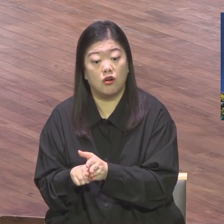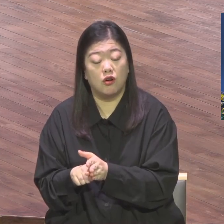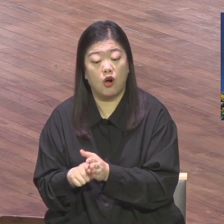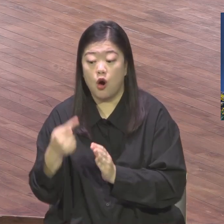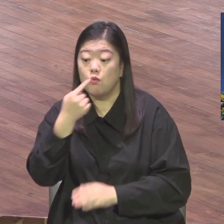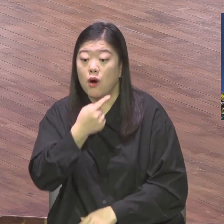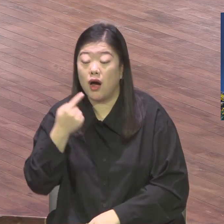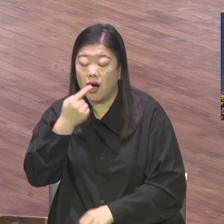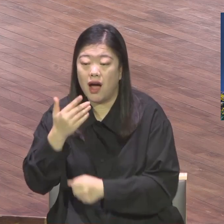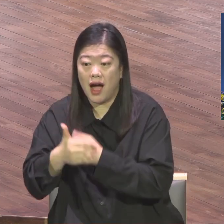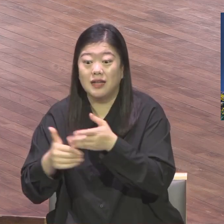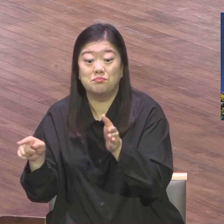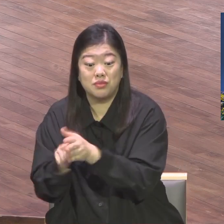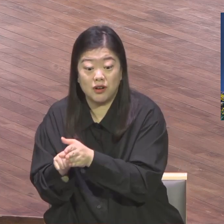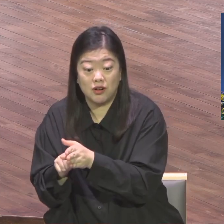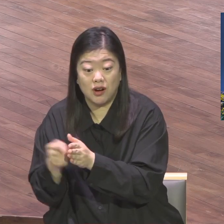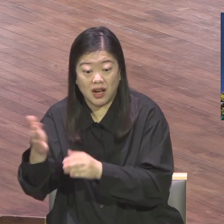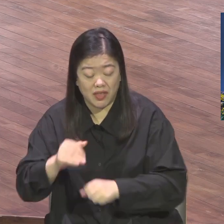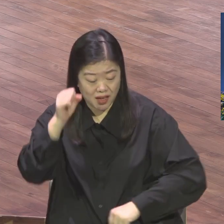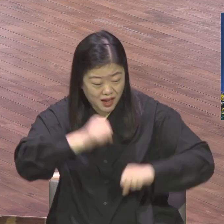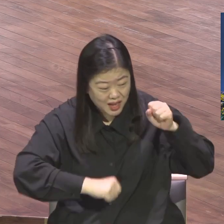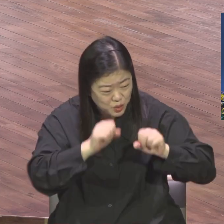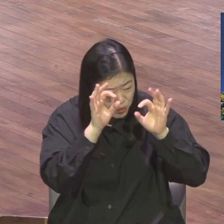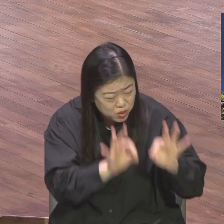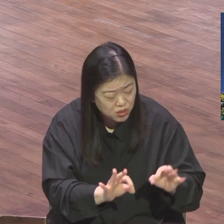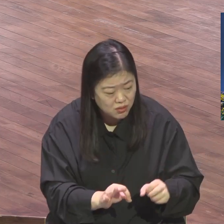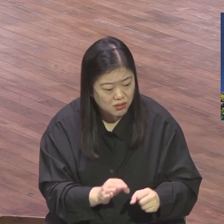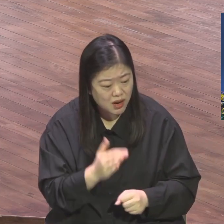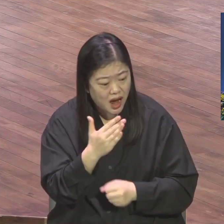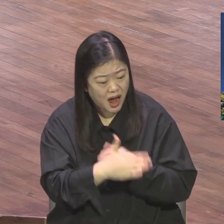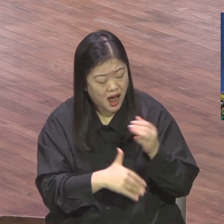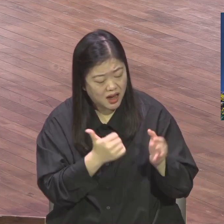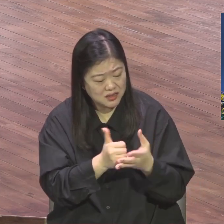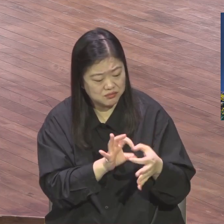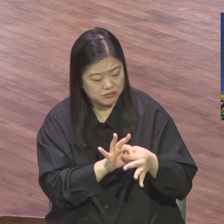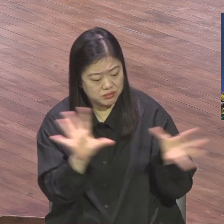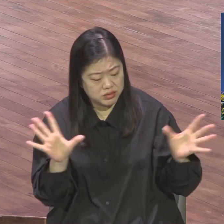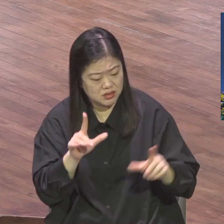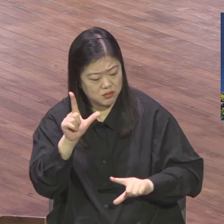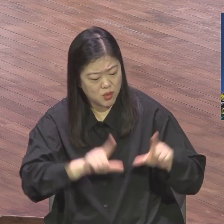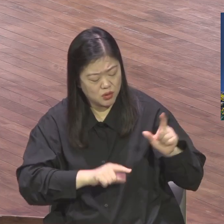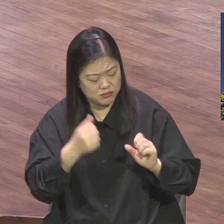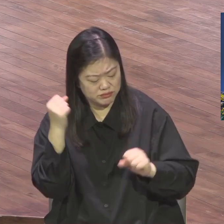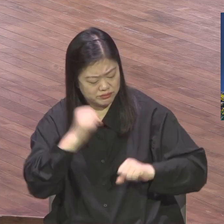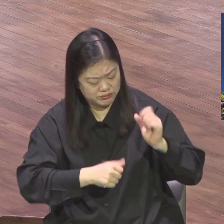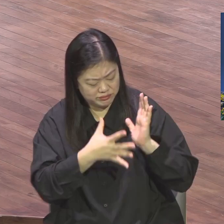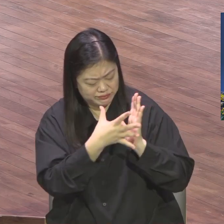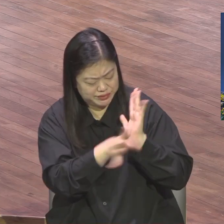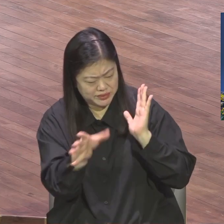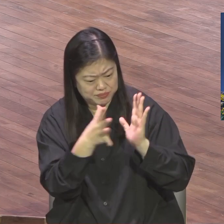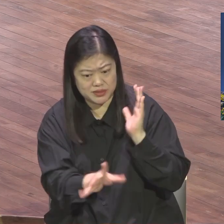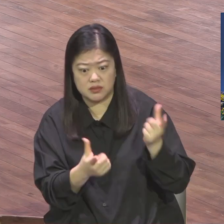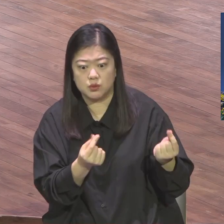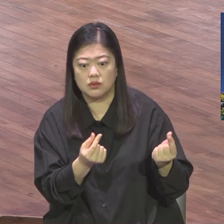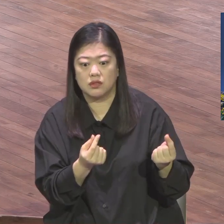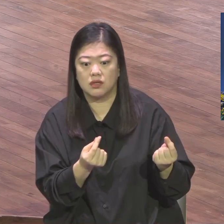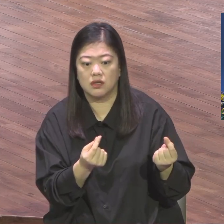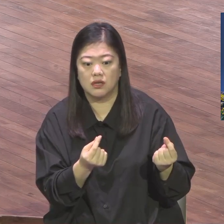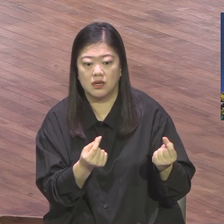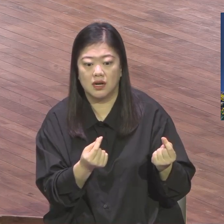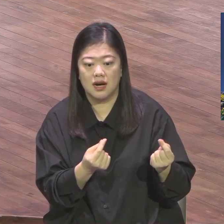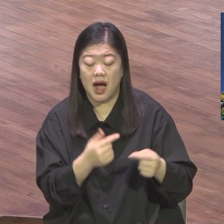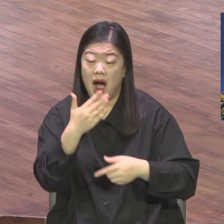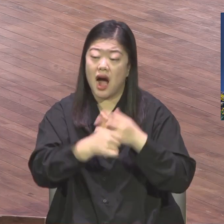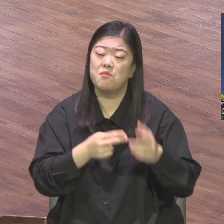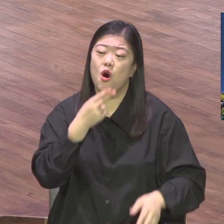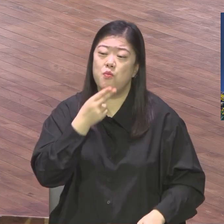낙심하고 절망하고 시기하고 질투하고 분장하고